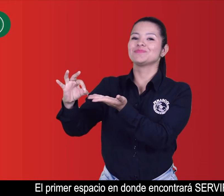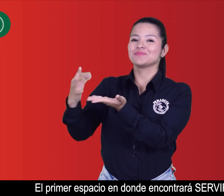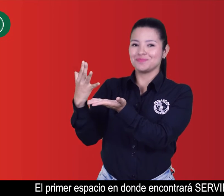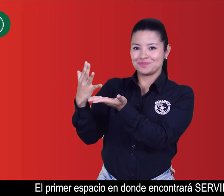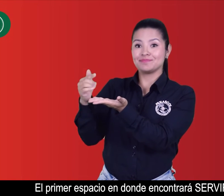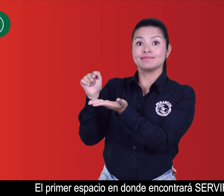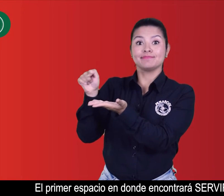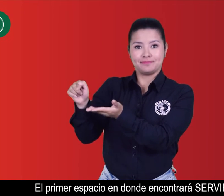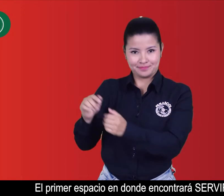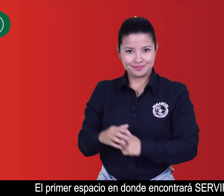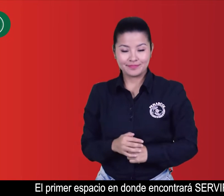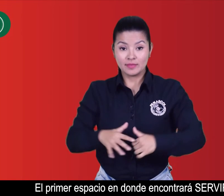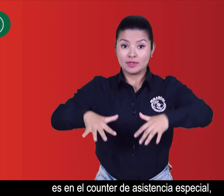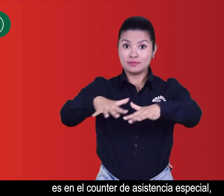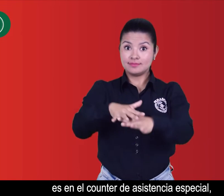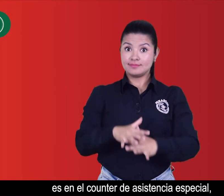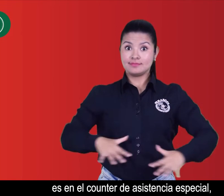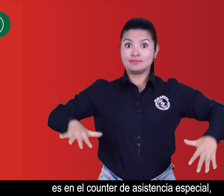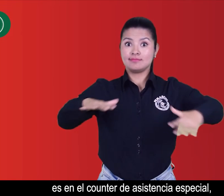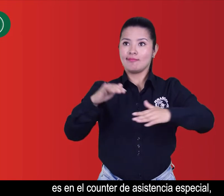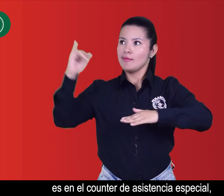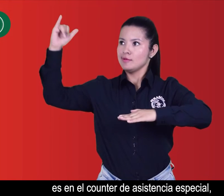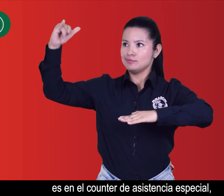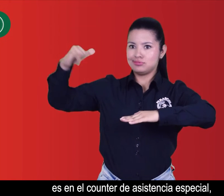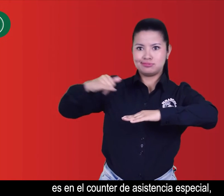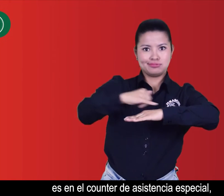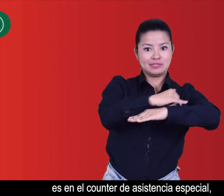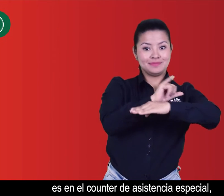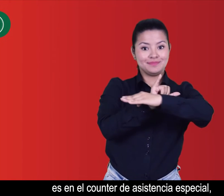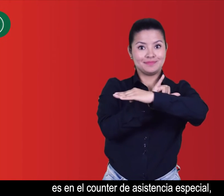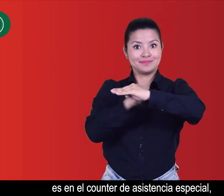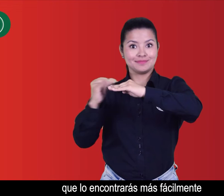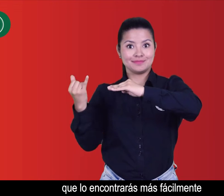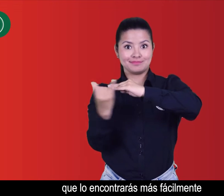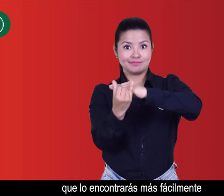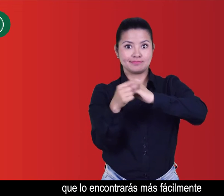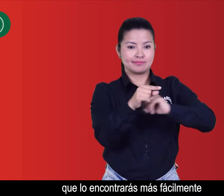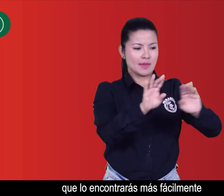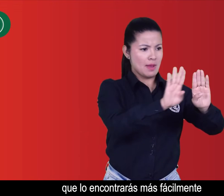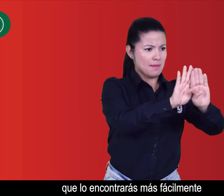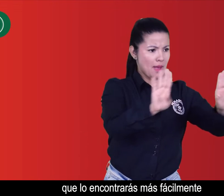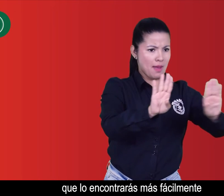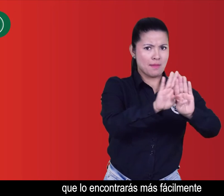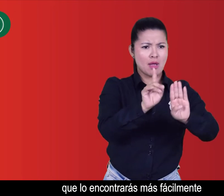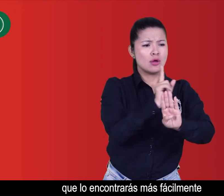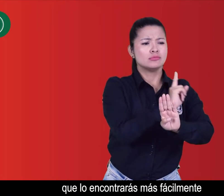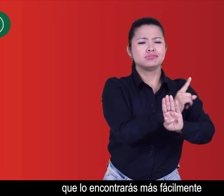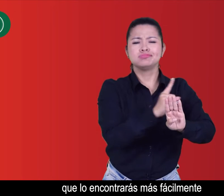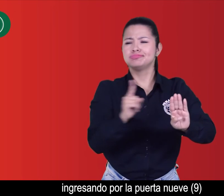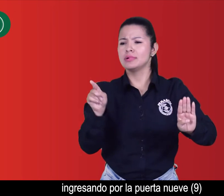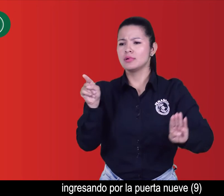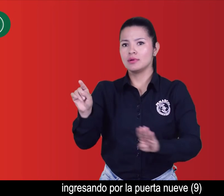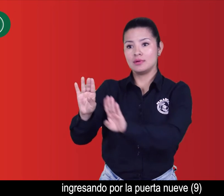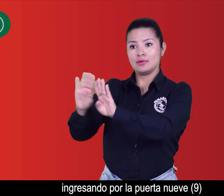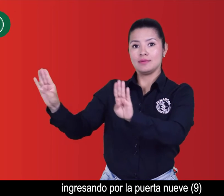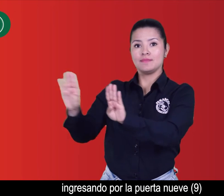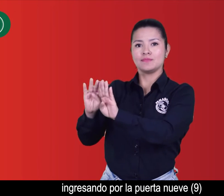encontrarás Servir es en el counter de asistencia especial, que lo encontrarás más fácilmente ingresando por la puerta